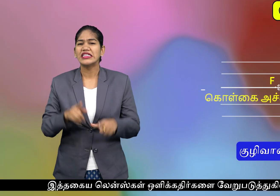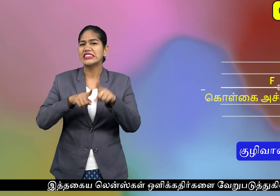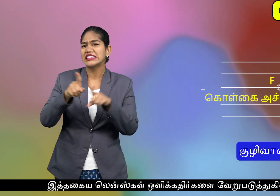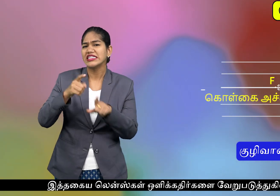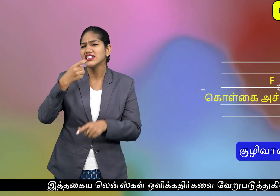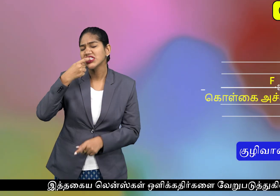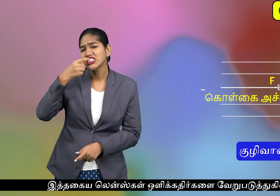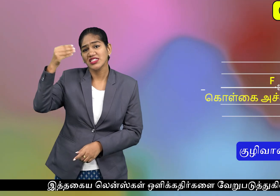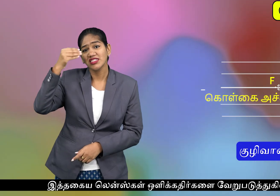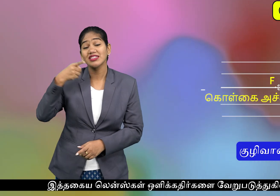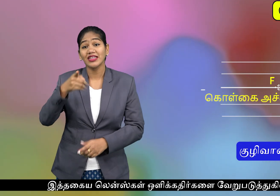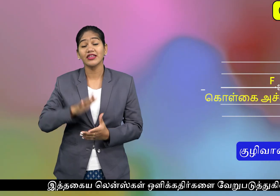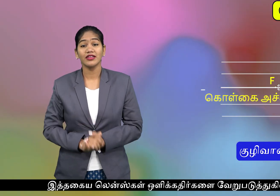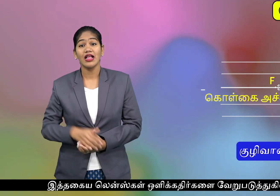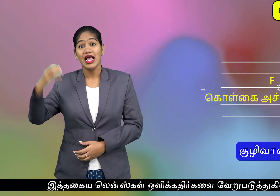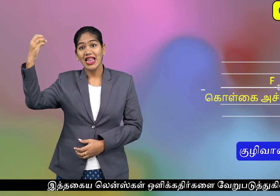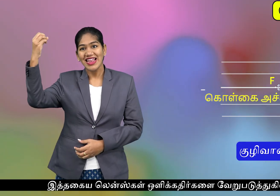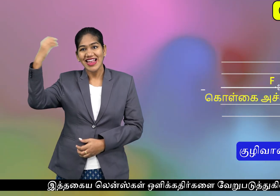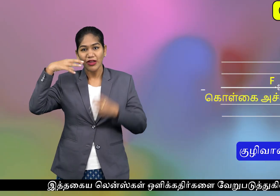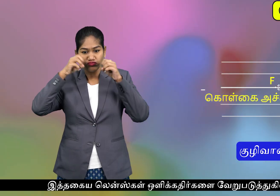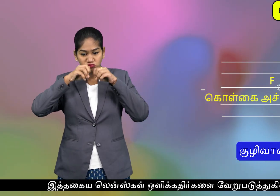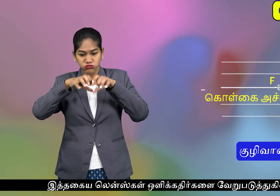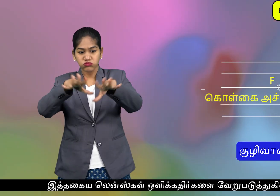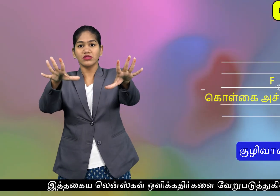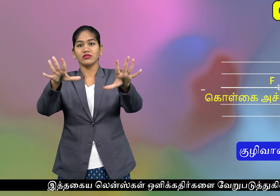இத்தகைய வில்லைகள் ஒளிக்கதிர்களை வேறுபடுத்துகின்றன.